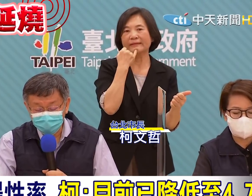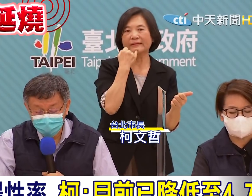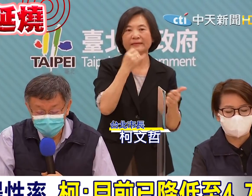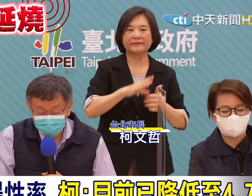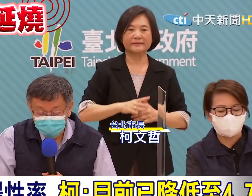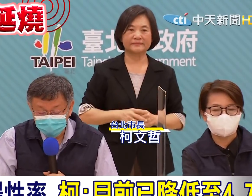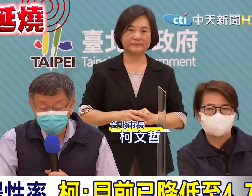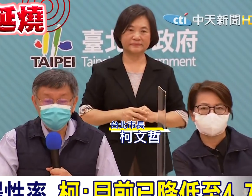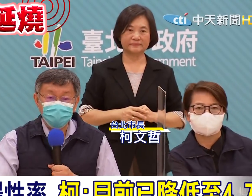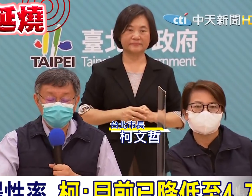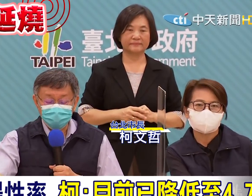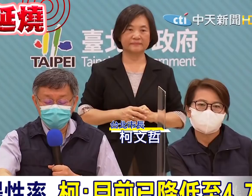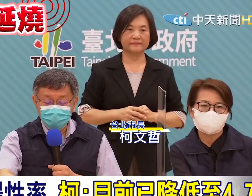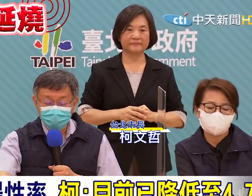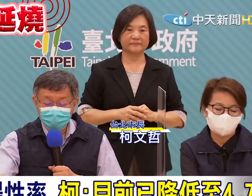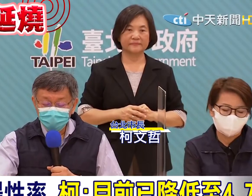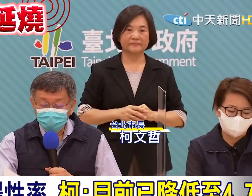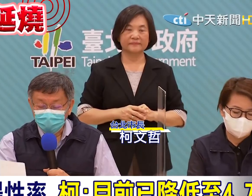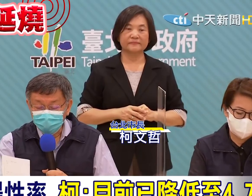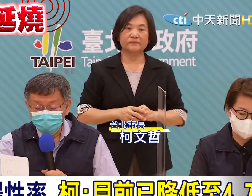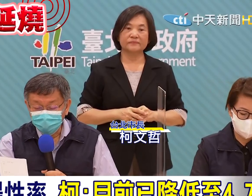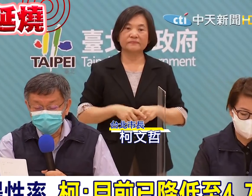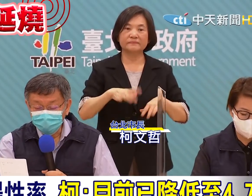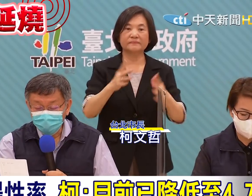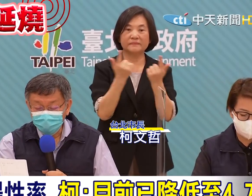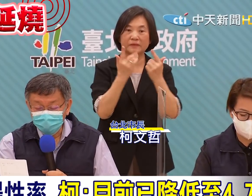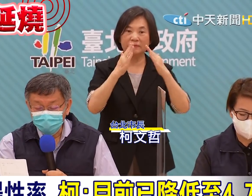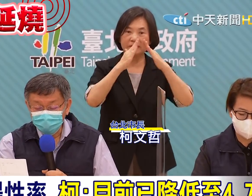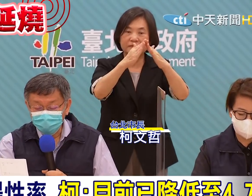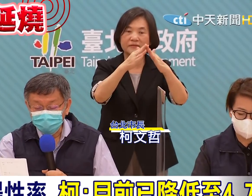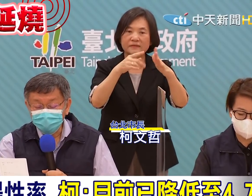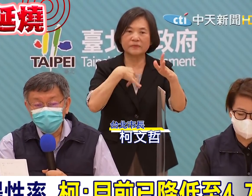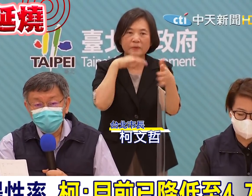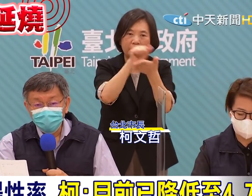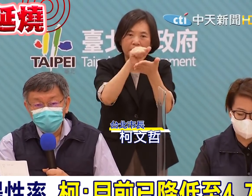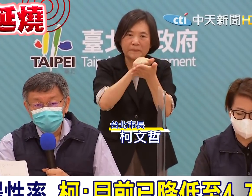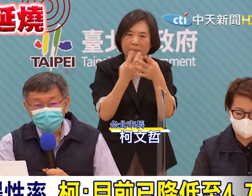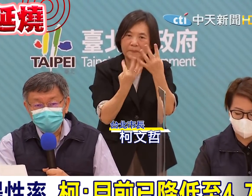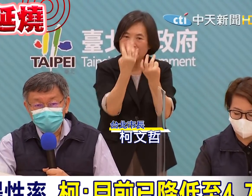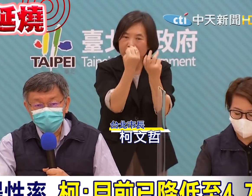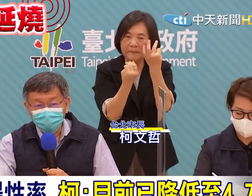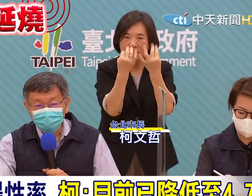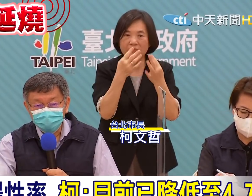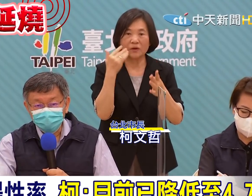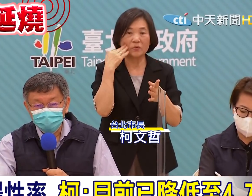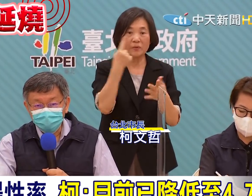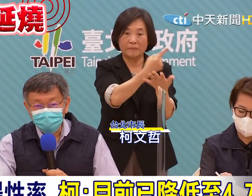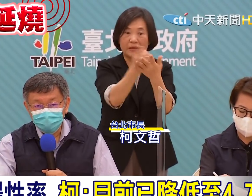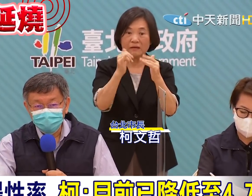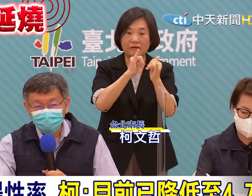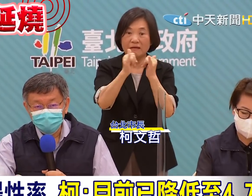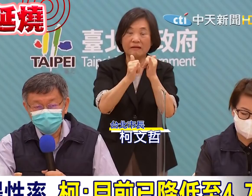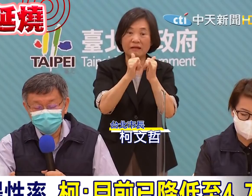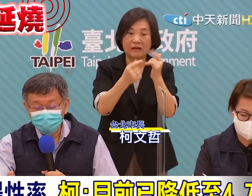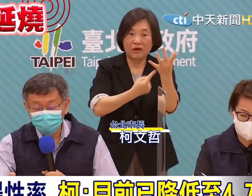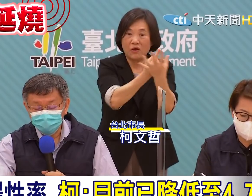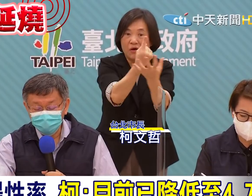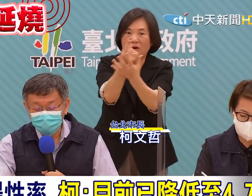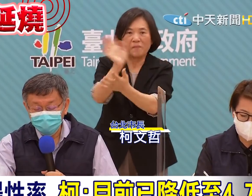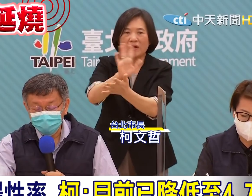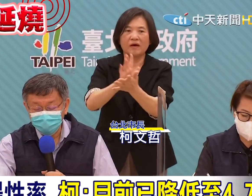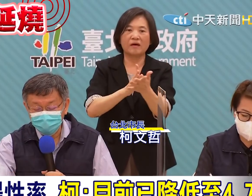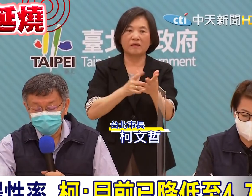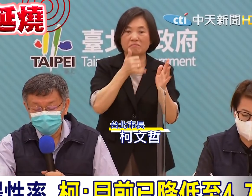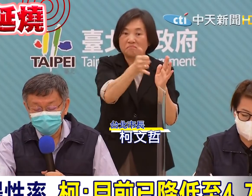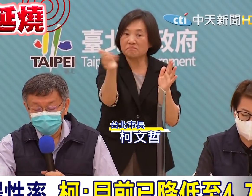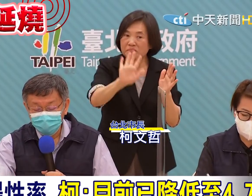这场防疫的战争，你知道。从台北市的数据看起来，你知道，只要大家停止不动，活动活性